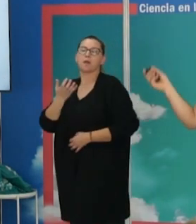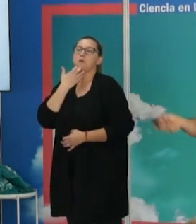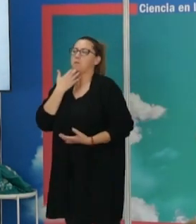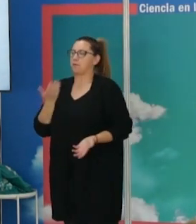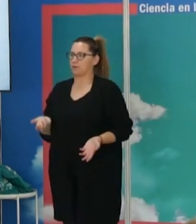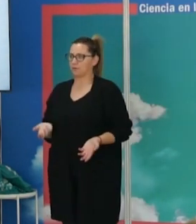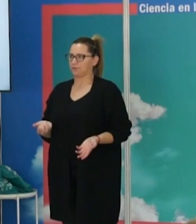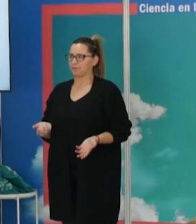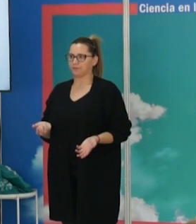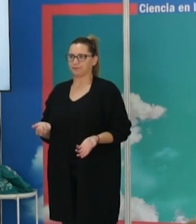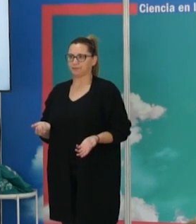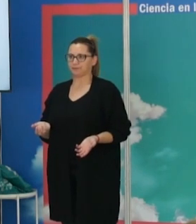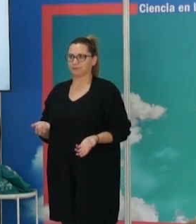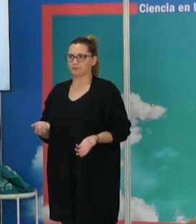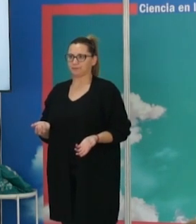ejemplo